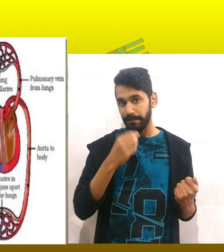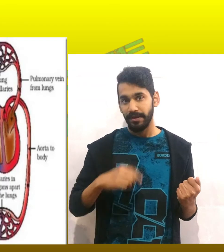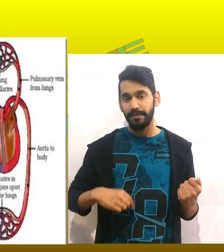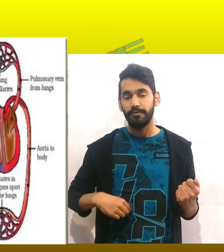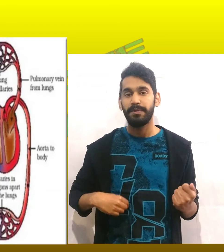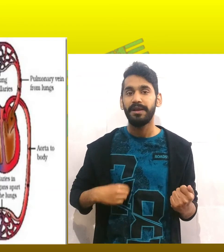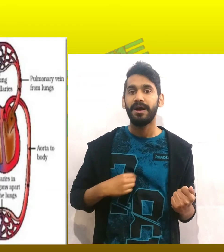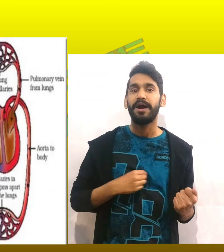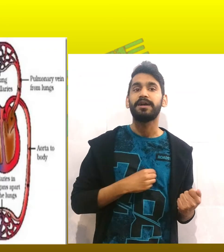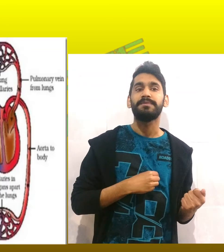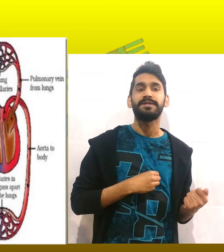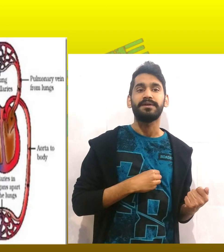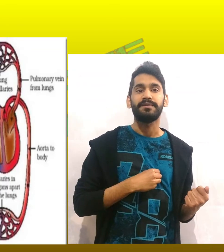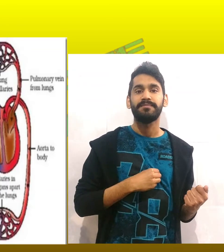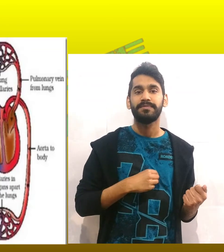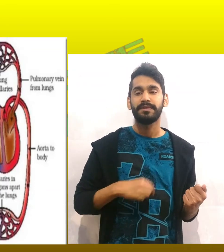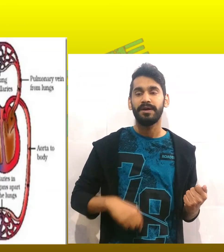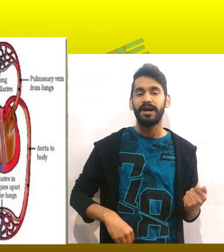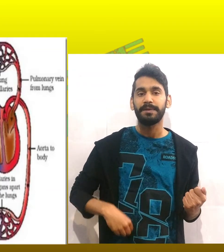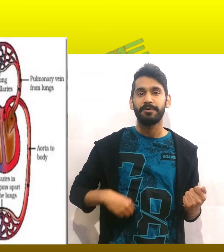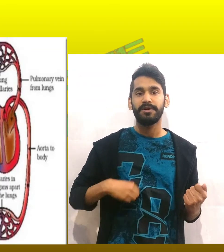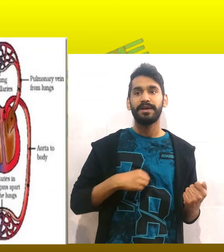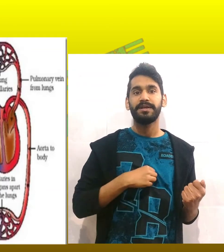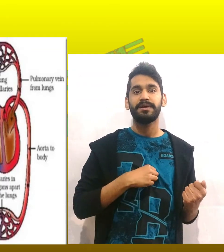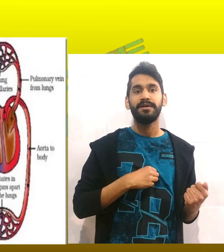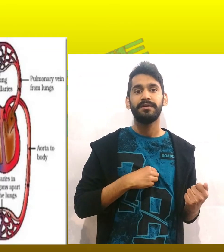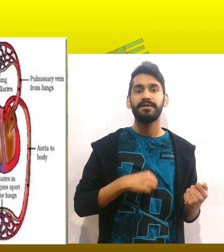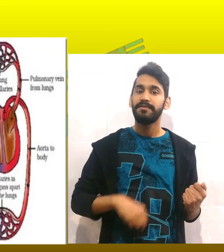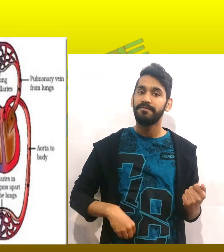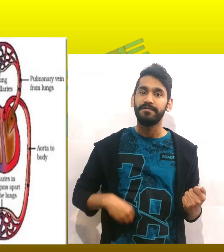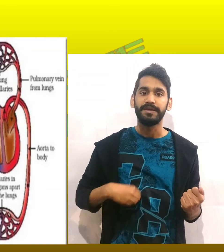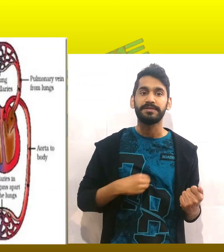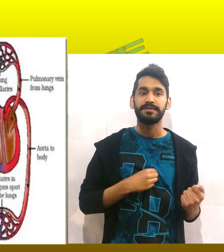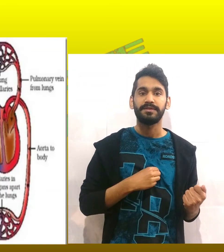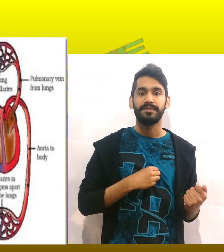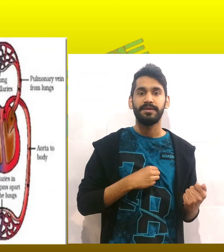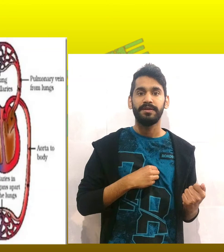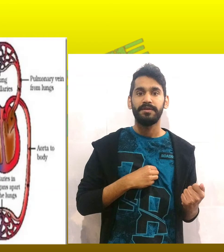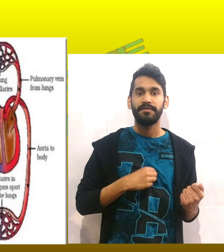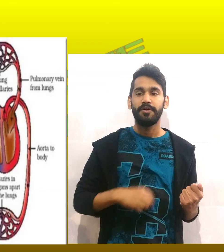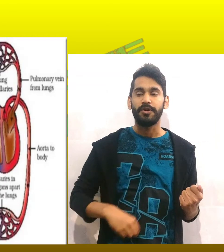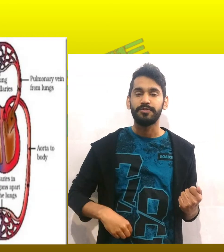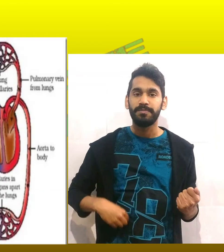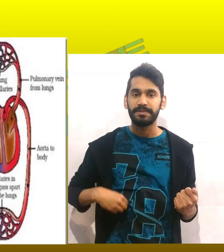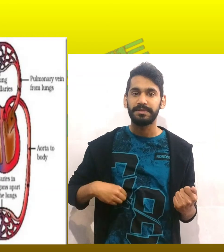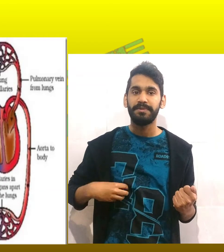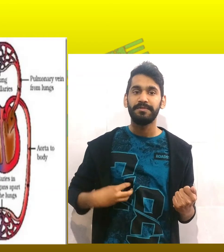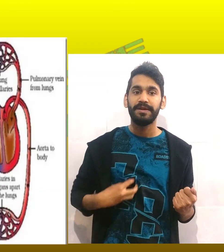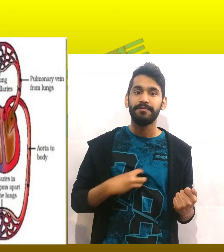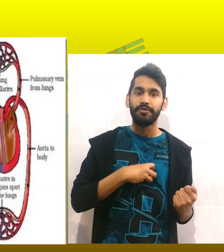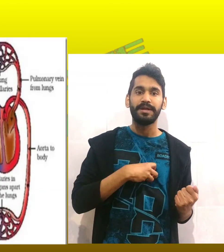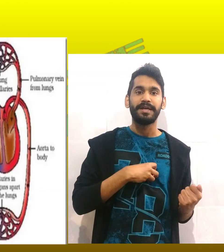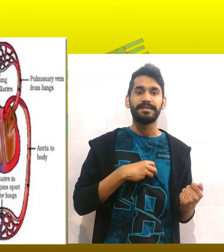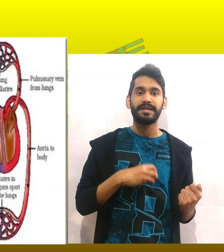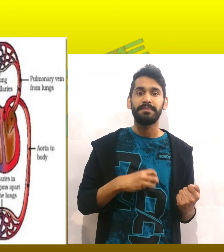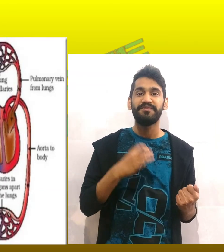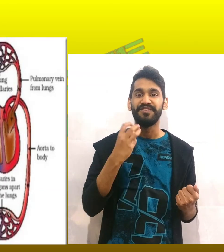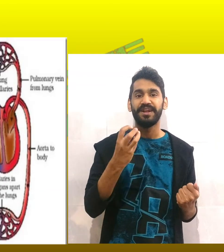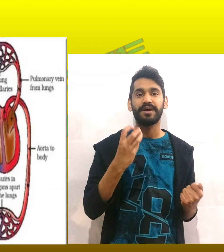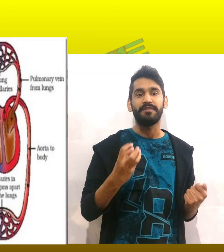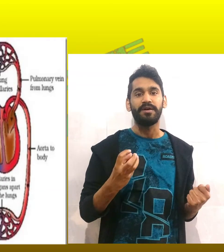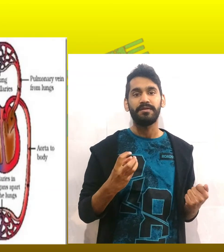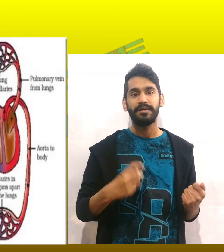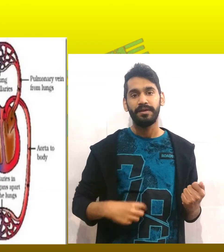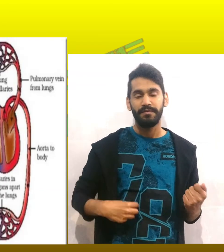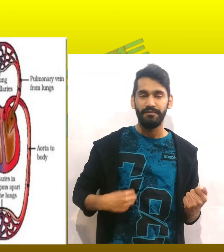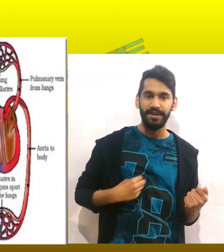ठीक है। वो पहले हार्ट में जाएगा। हार्ट में कौन लेके जाएगा? वेन्स। और जो सबसे बड़ी वेन है वो लेके जाएगी, जिसका नाम है